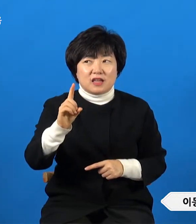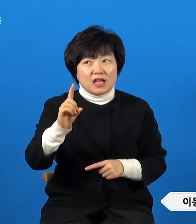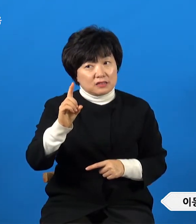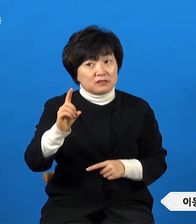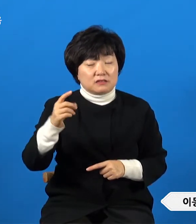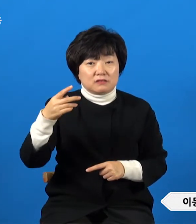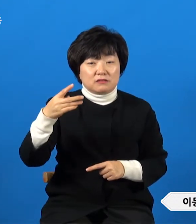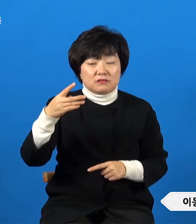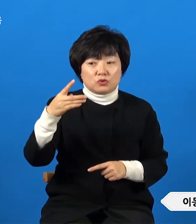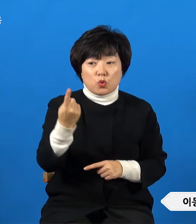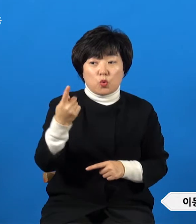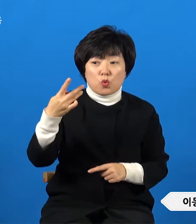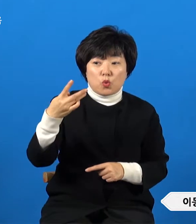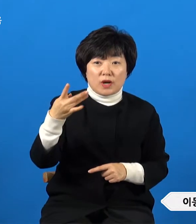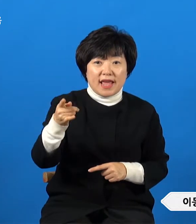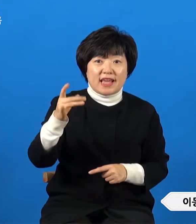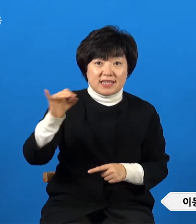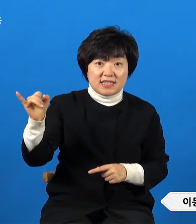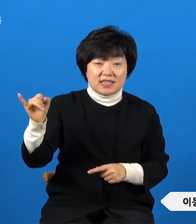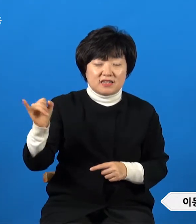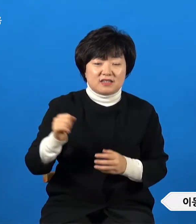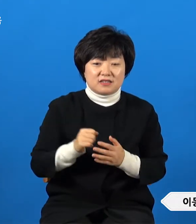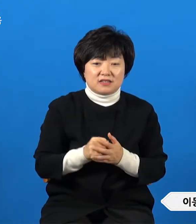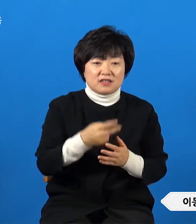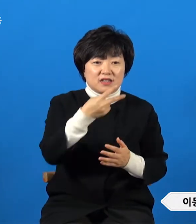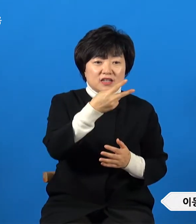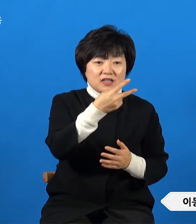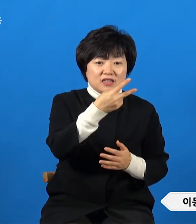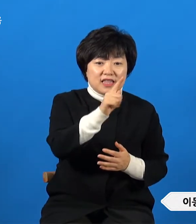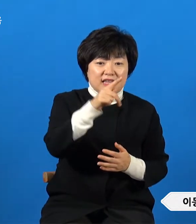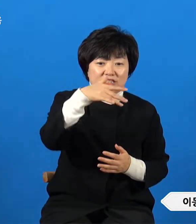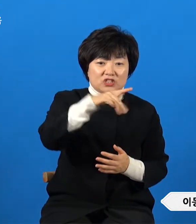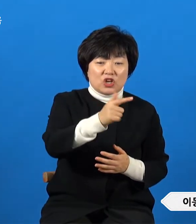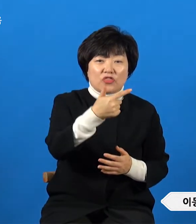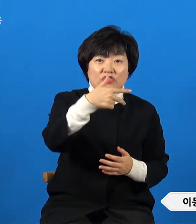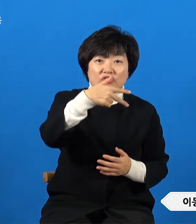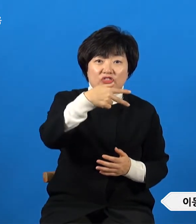예수원에 사역하던 대천덕 신부님의 할아버지가 되시는 분이십니다.